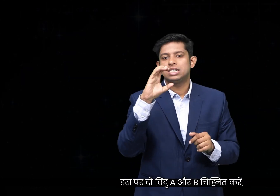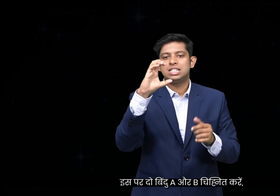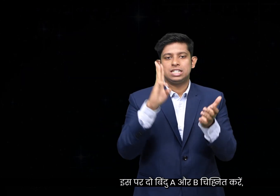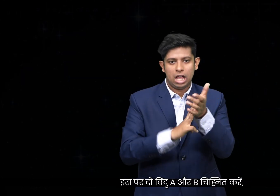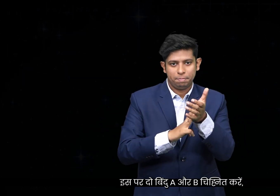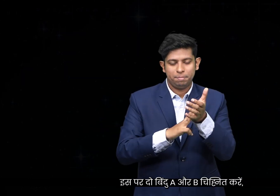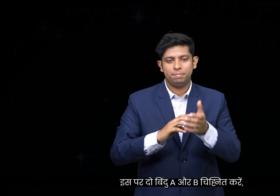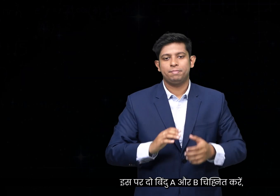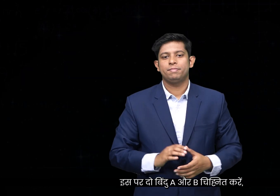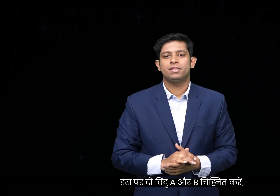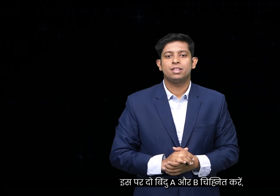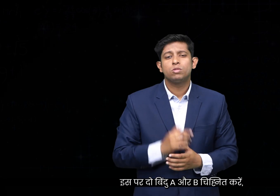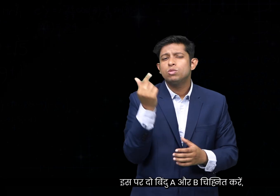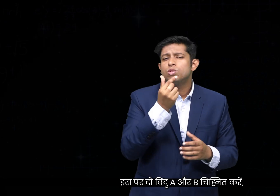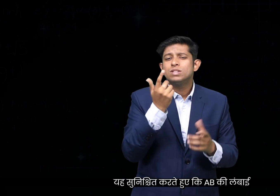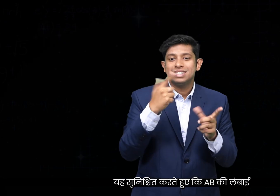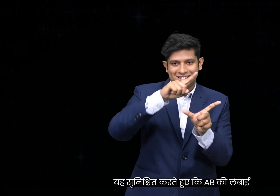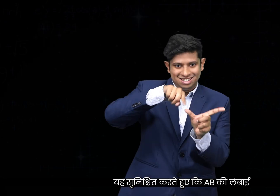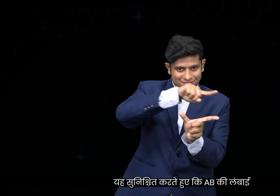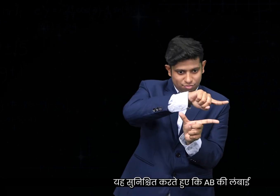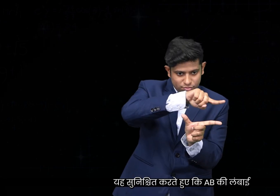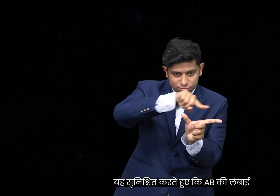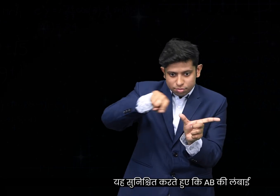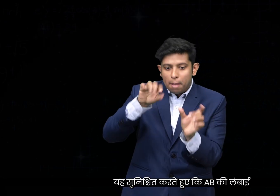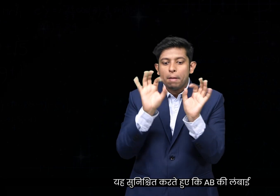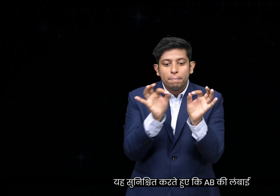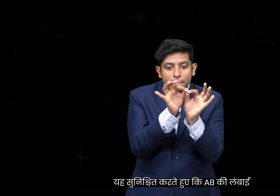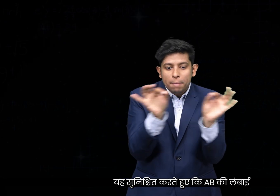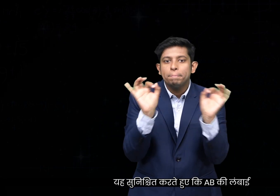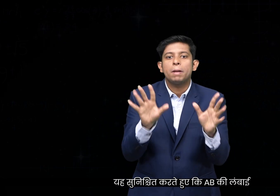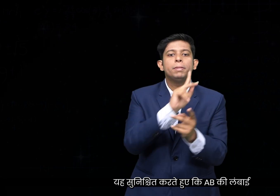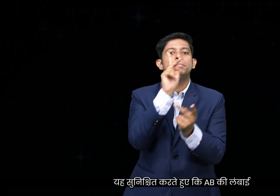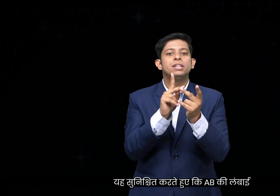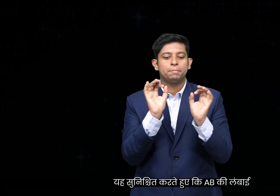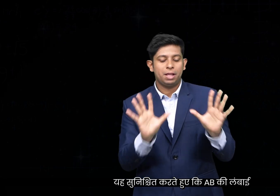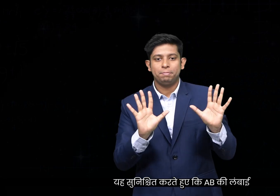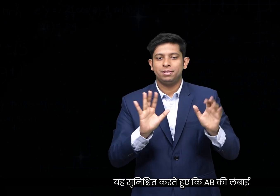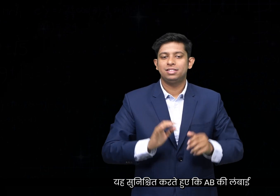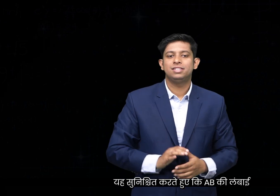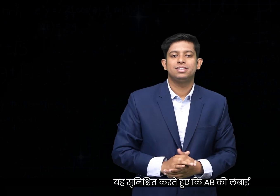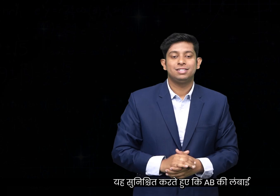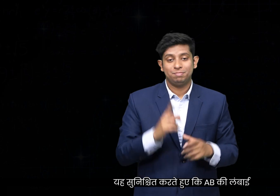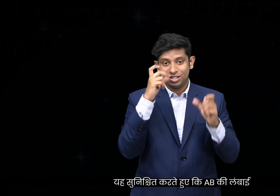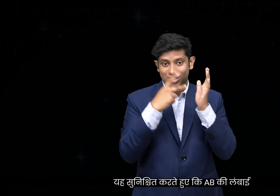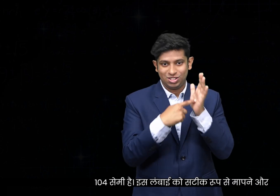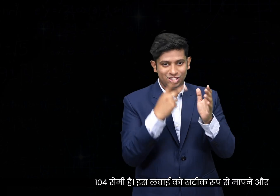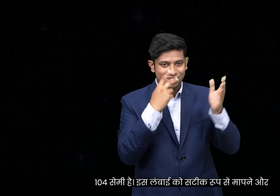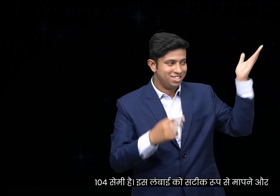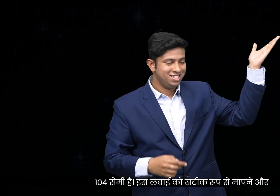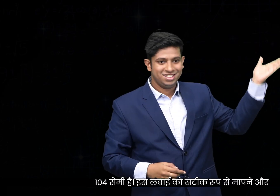A और B चिह्नित करें। यह सुनिश्चित करते हुए कि AB की लंबाई 104